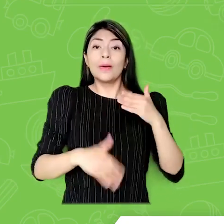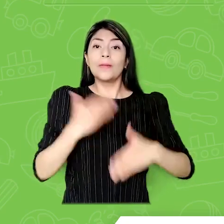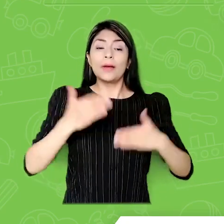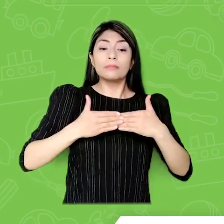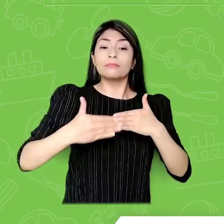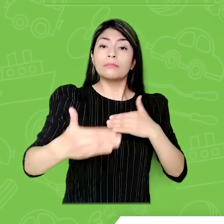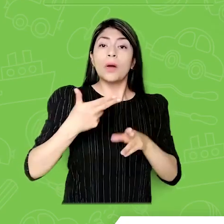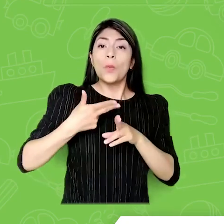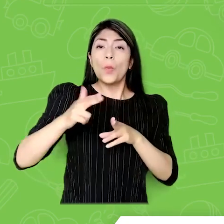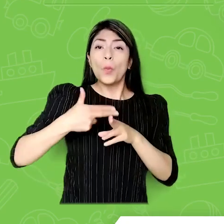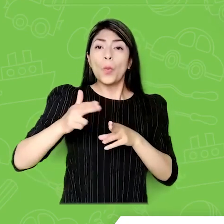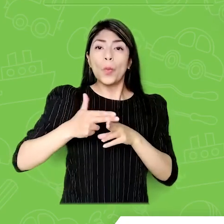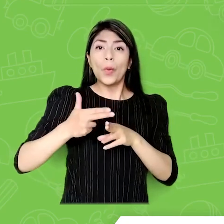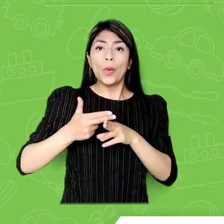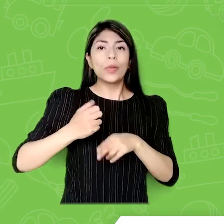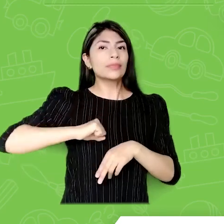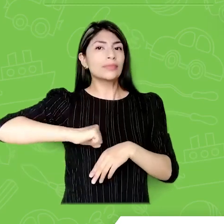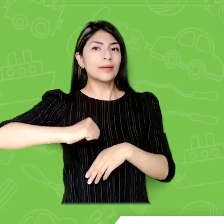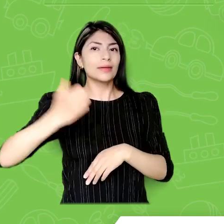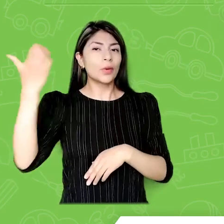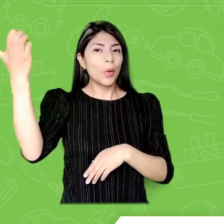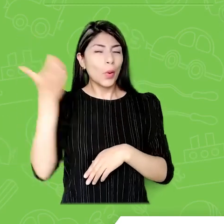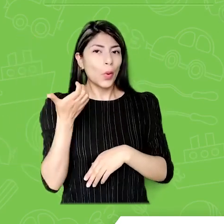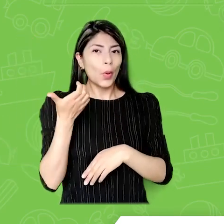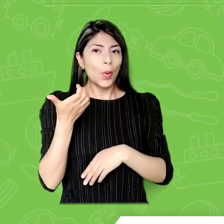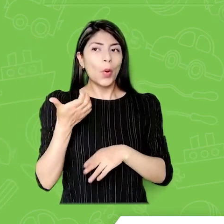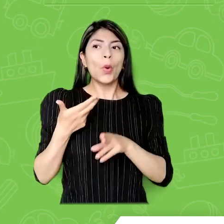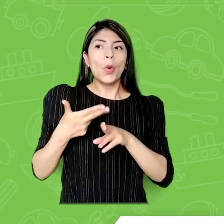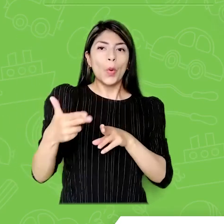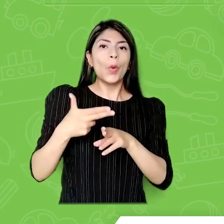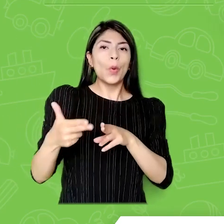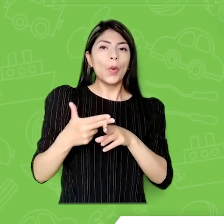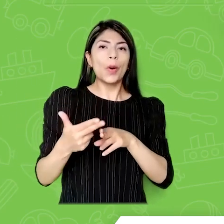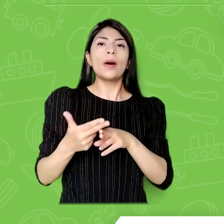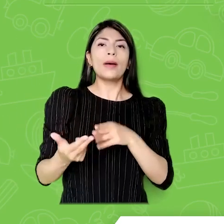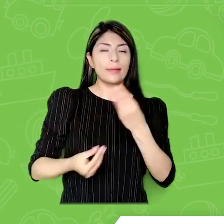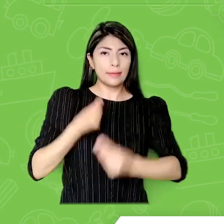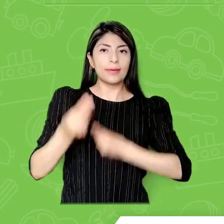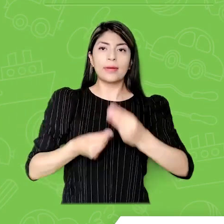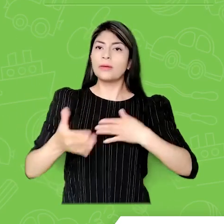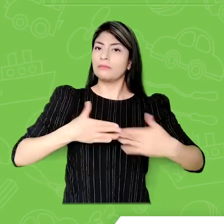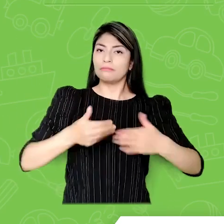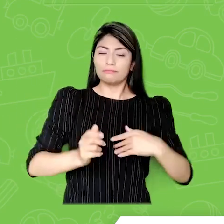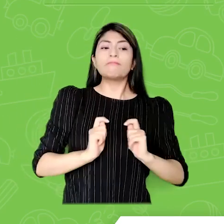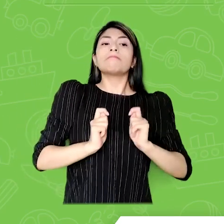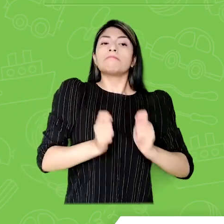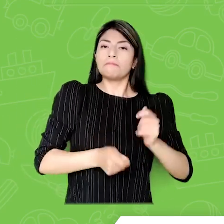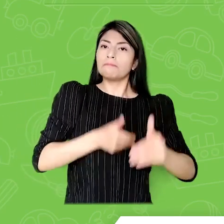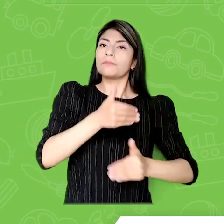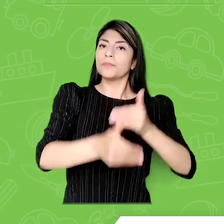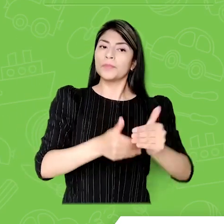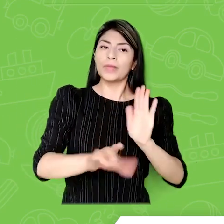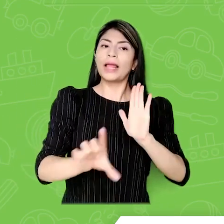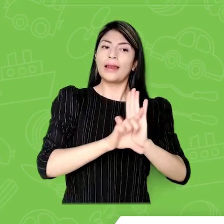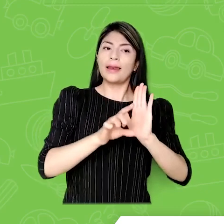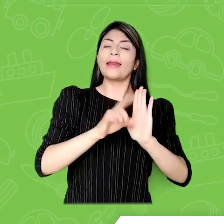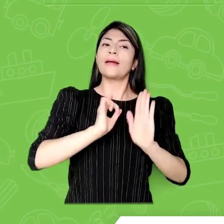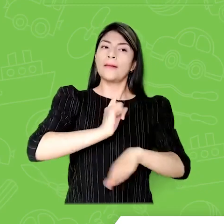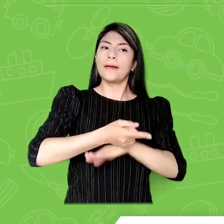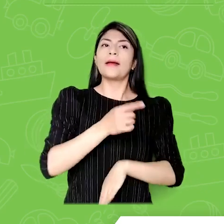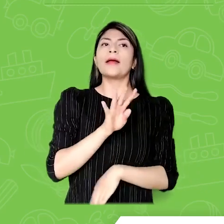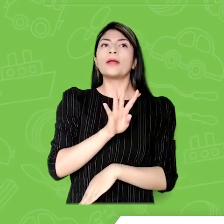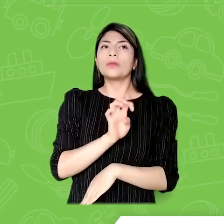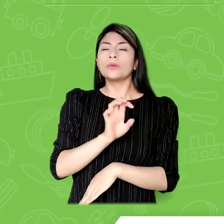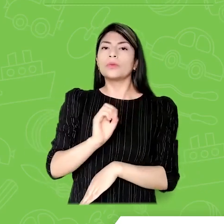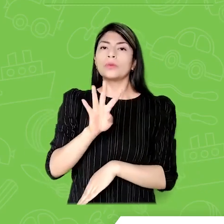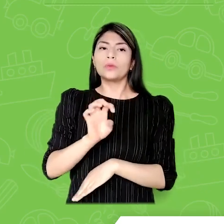para causar el derecho a la pensión de jubilación deberán proveerse siguiendo el procedimiento señalado en la Ley 909 de